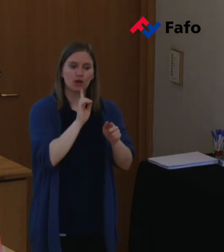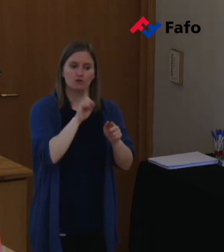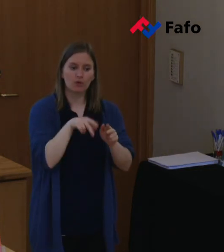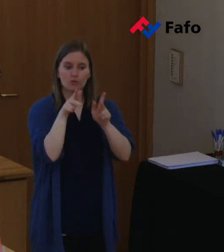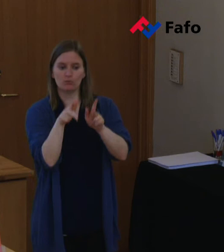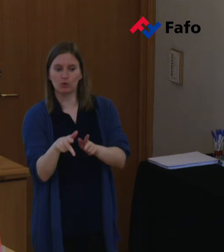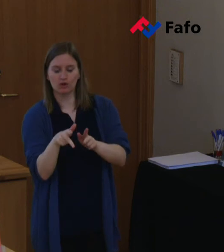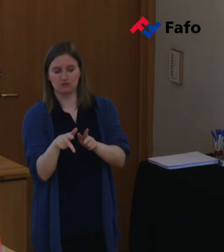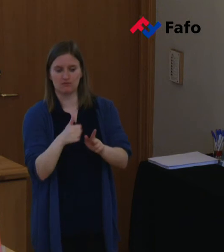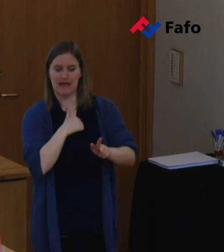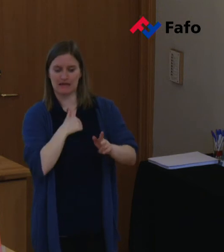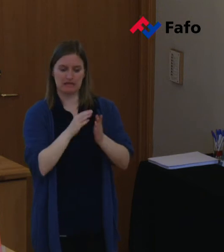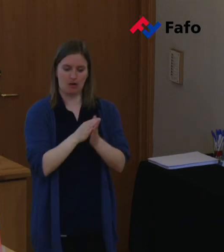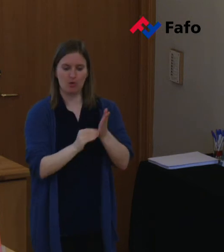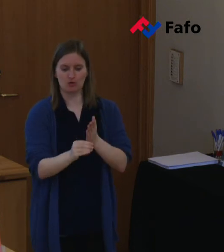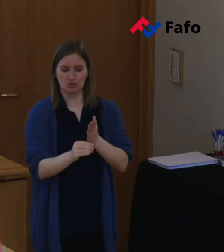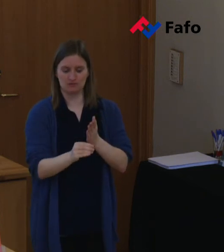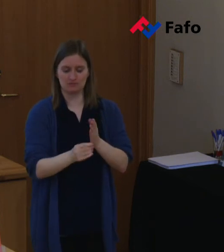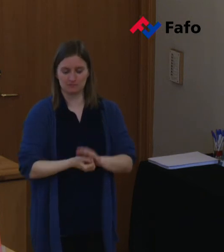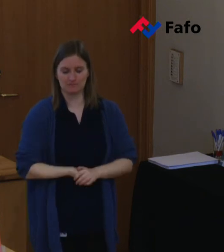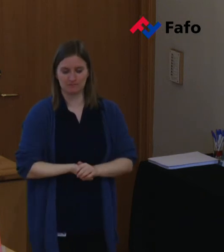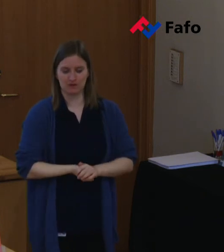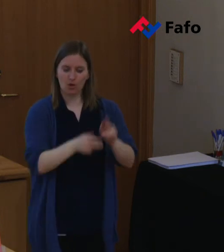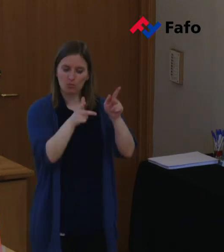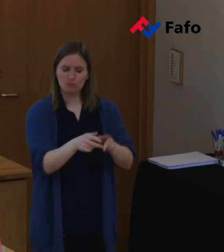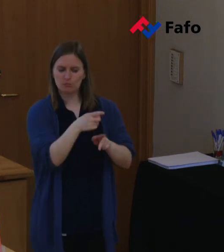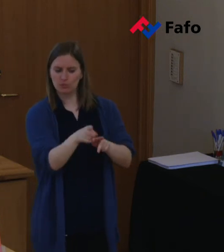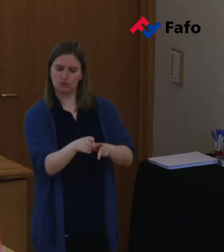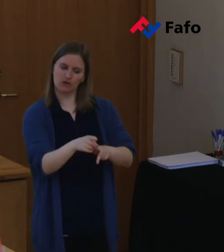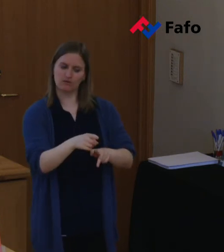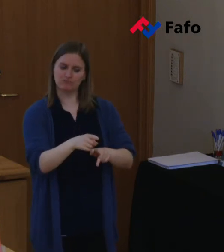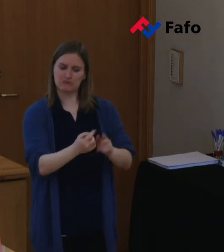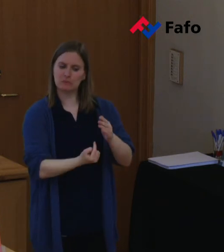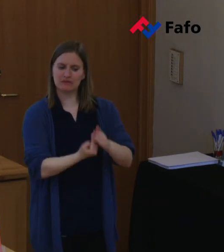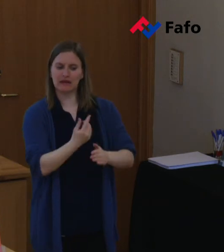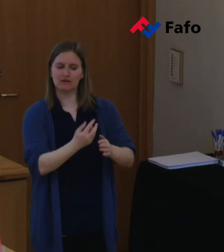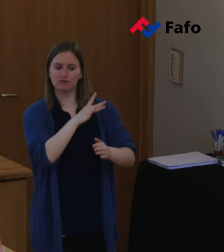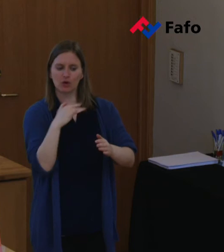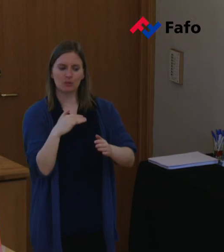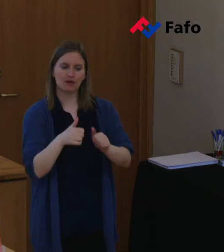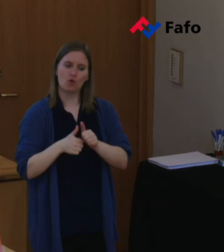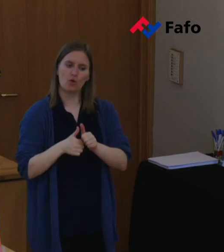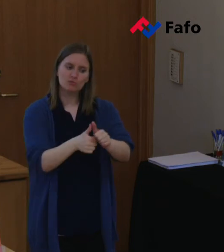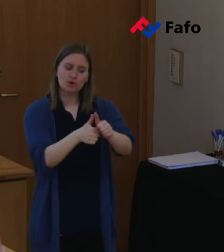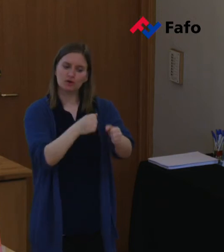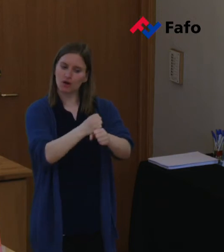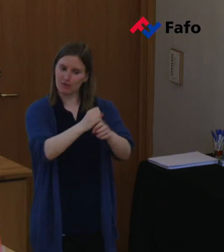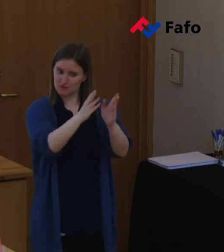egen rapport den viser til, som viser at brukerne særlig fornøyd med den oppsøkende